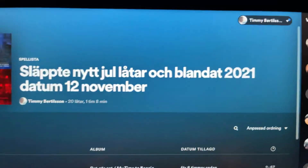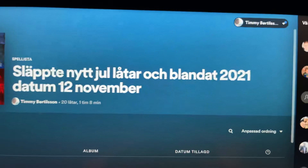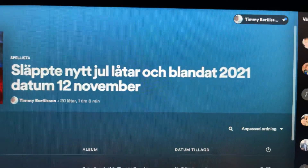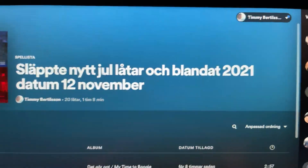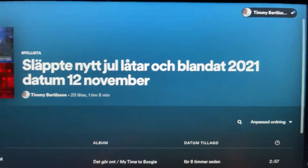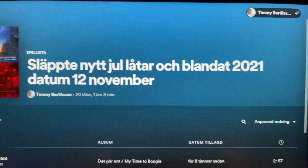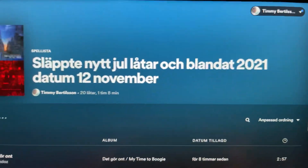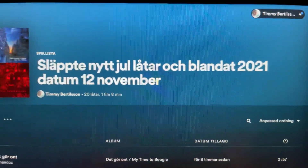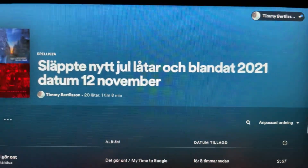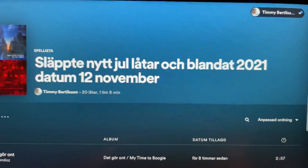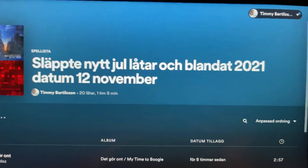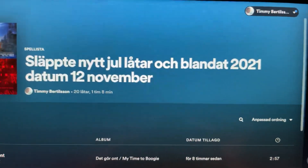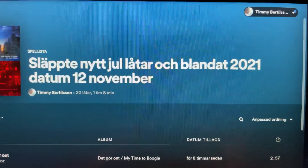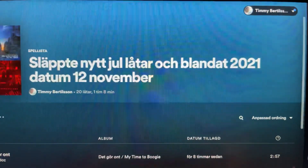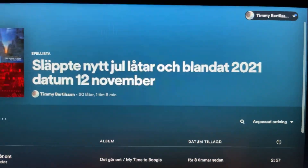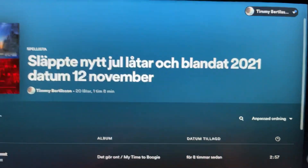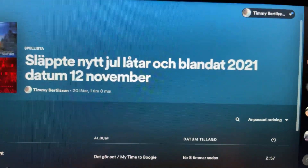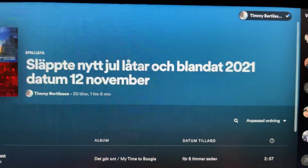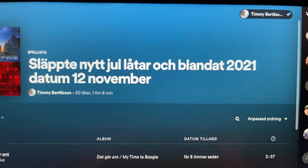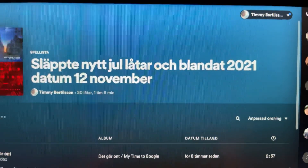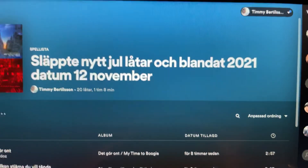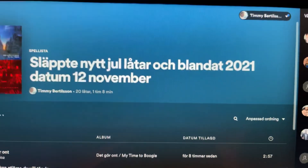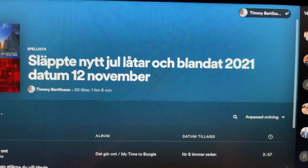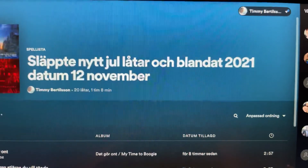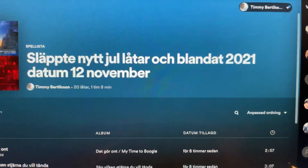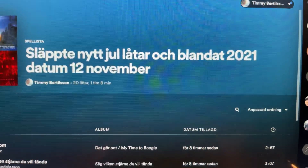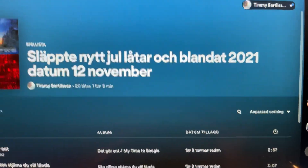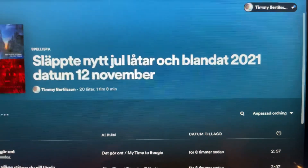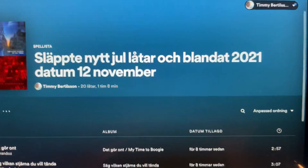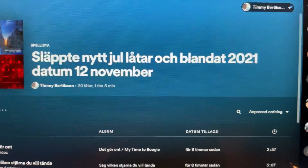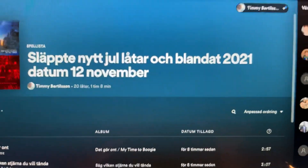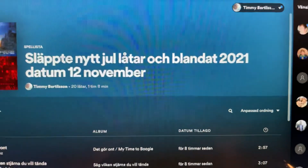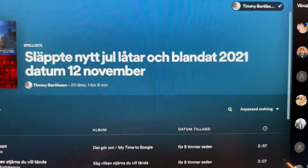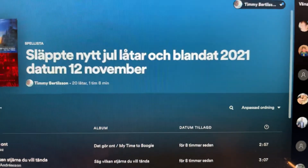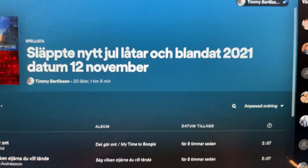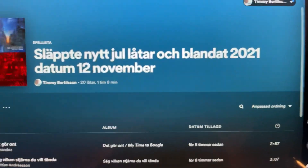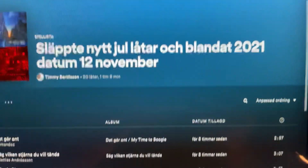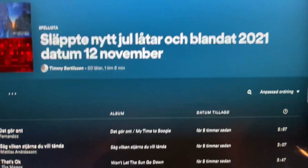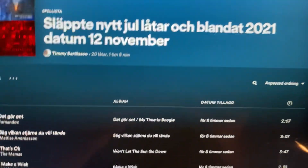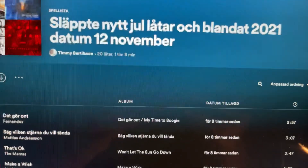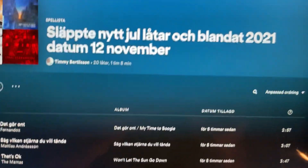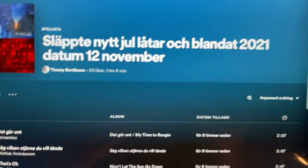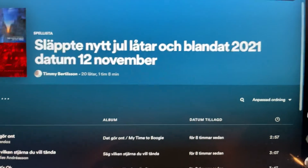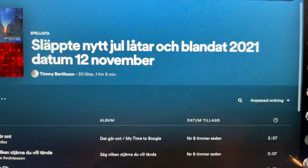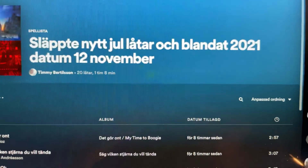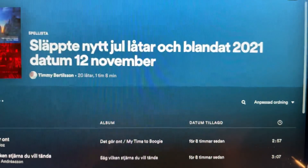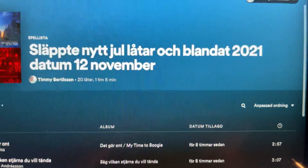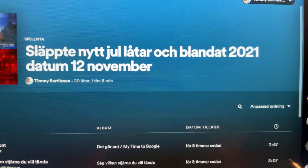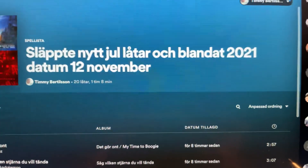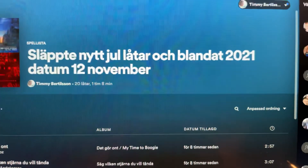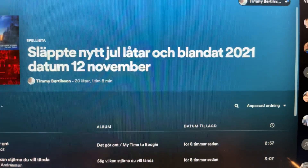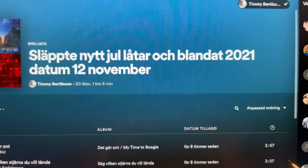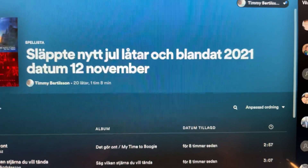Det här. Här listan ska jag köra sen. Det är släppt en